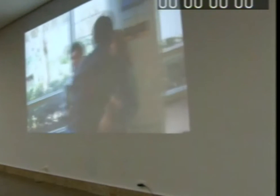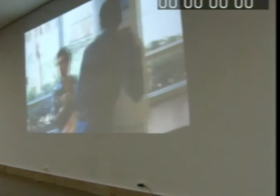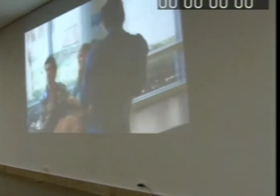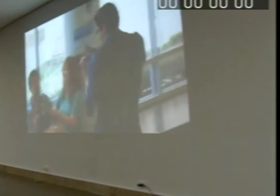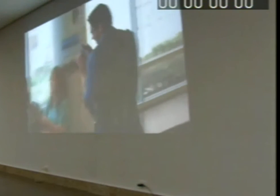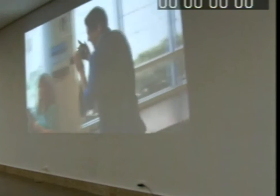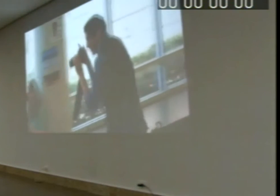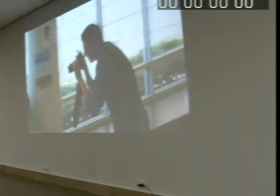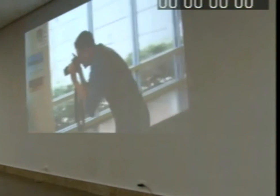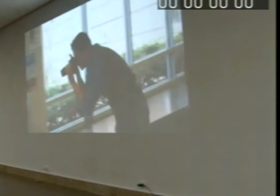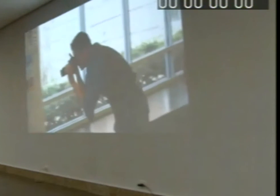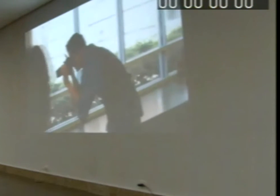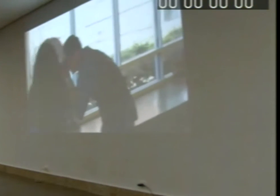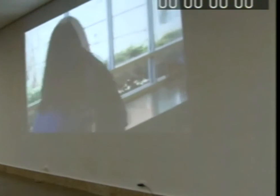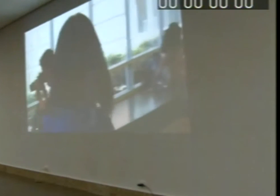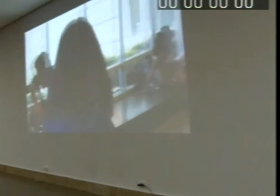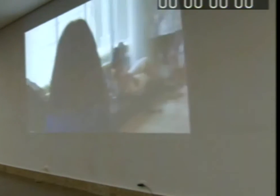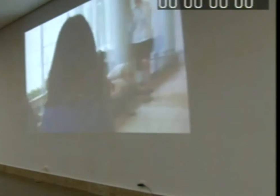ch